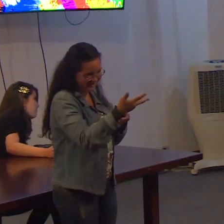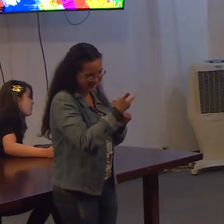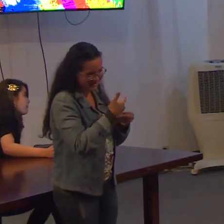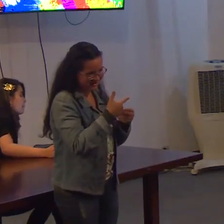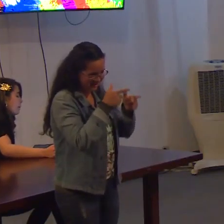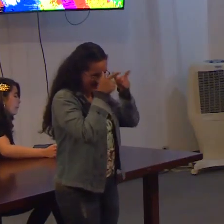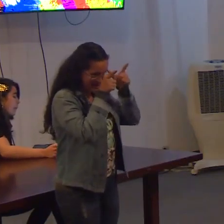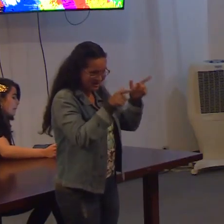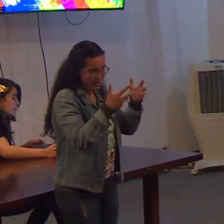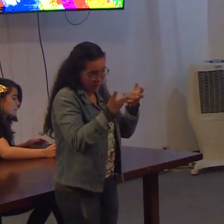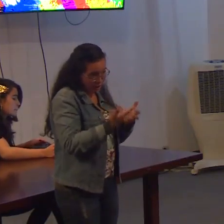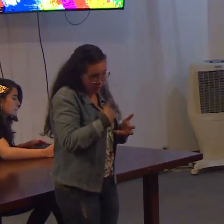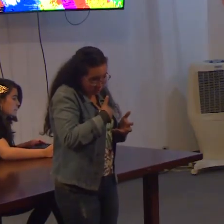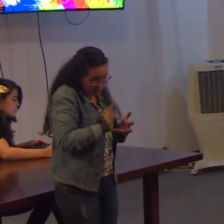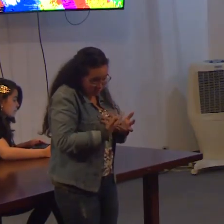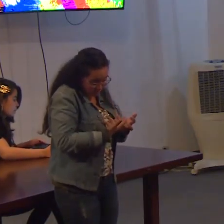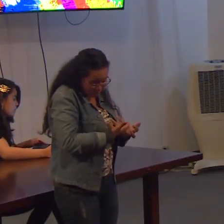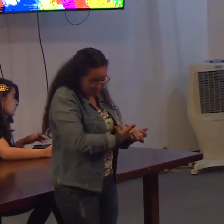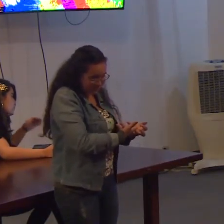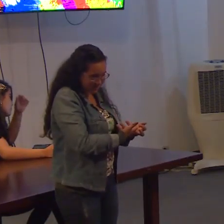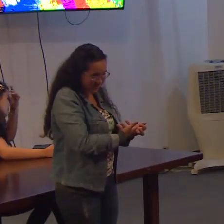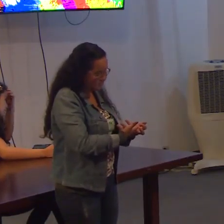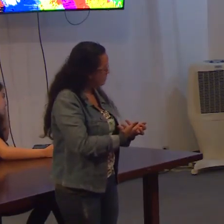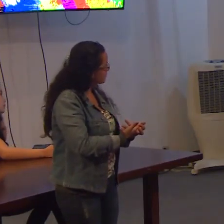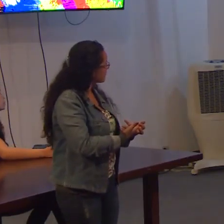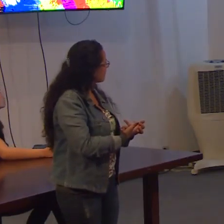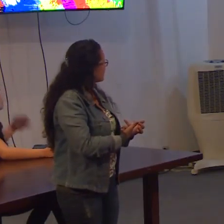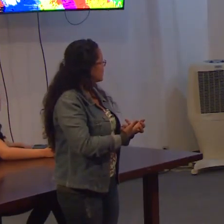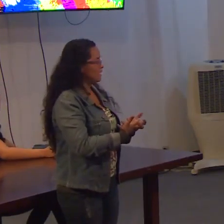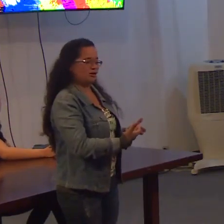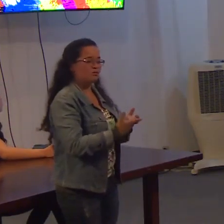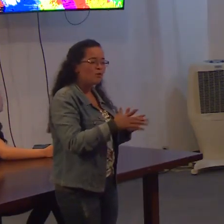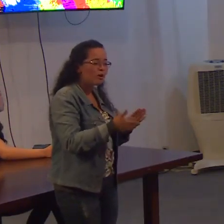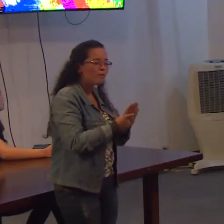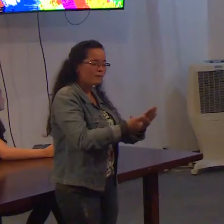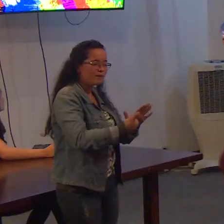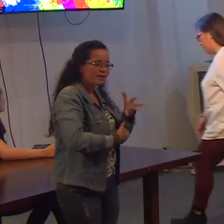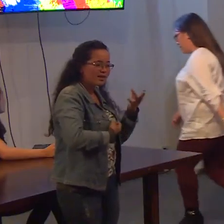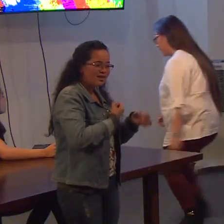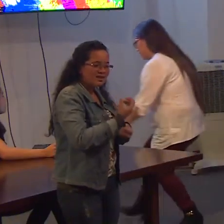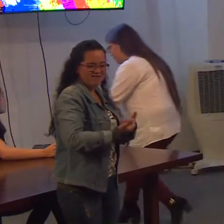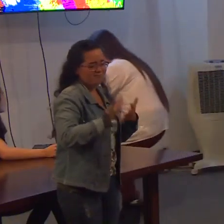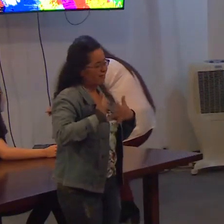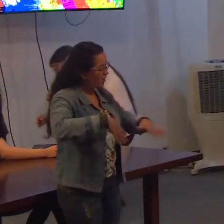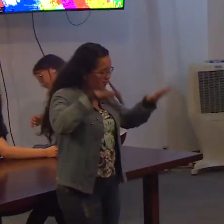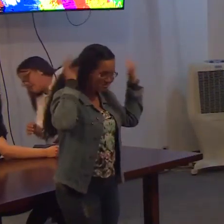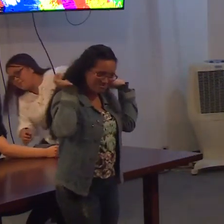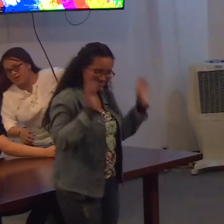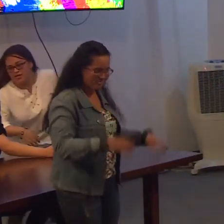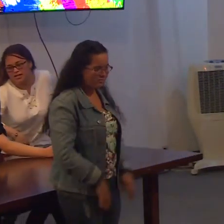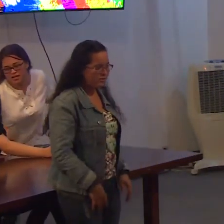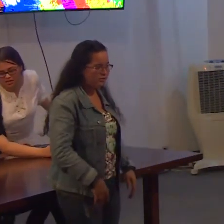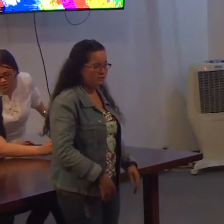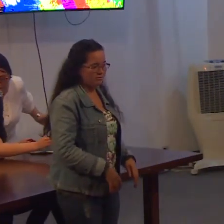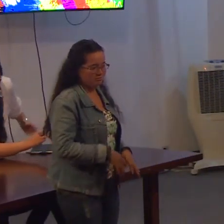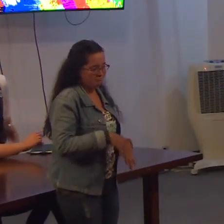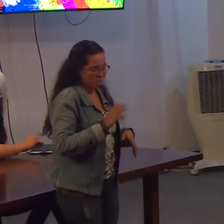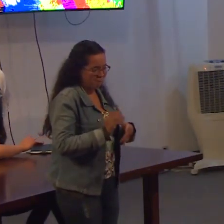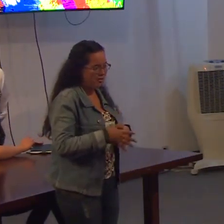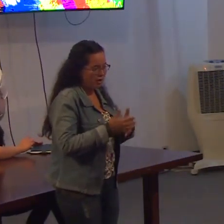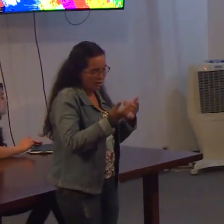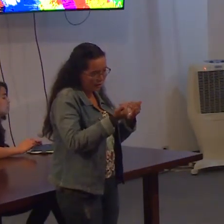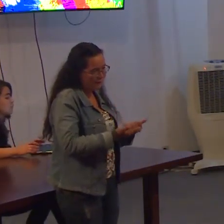entonces quisimos como darnos la oportunidad de expresarnos y que saliera como saliera. Entonces,